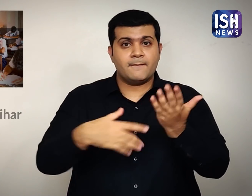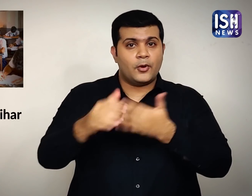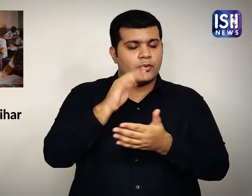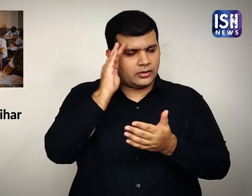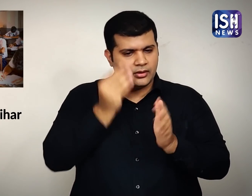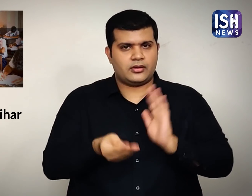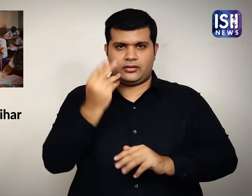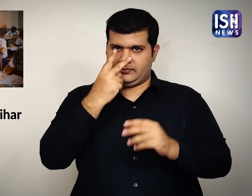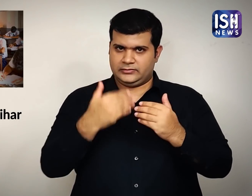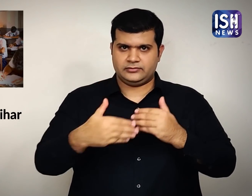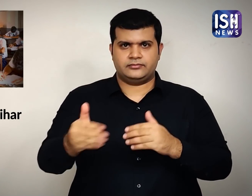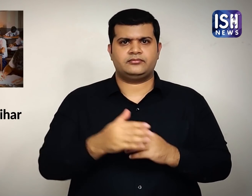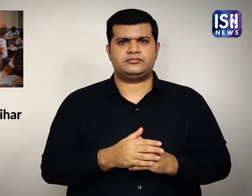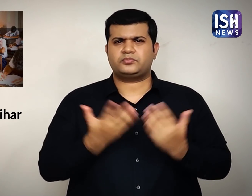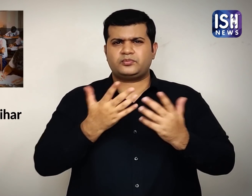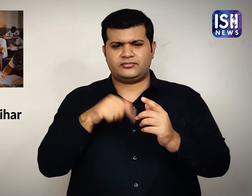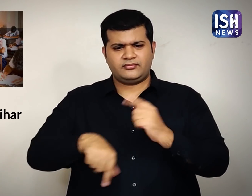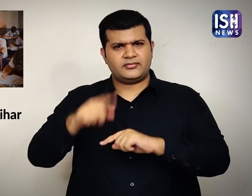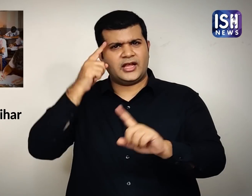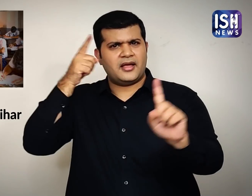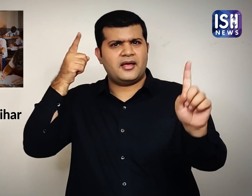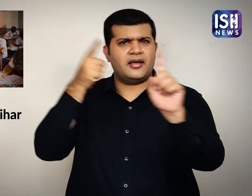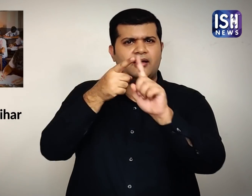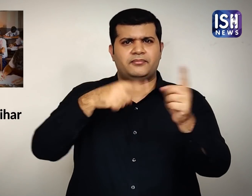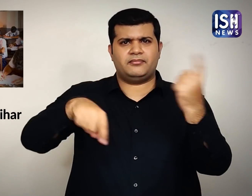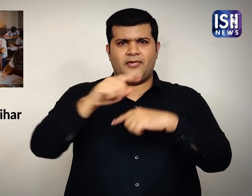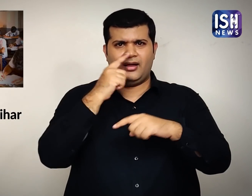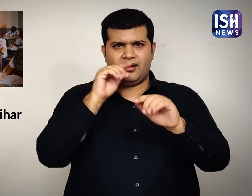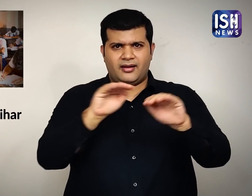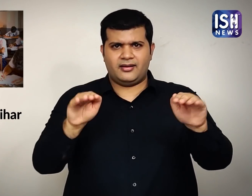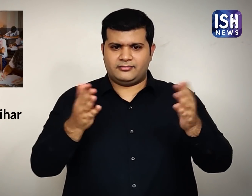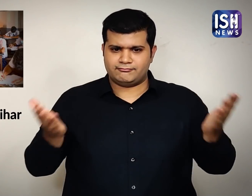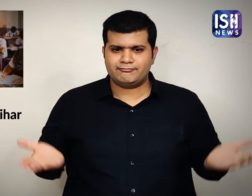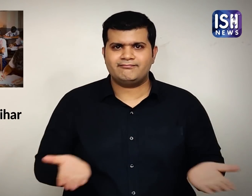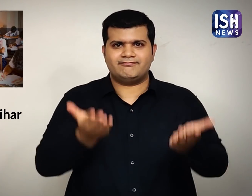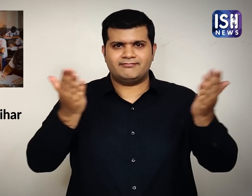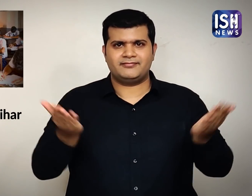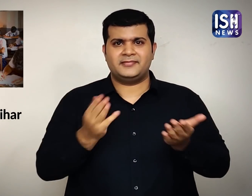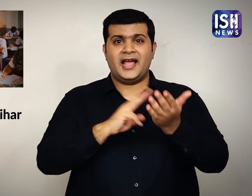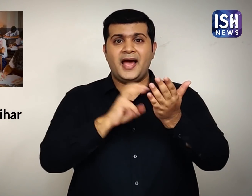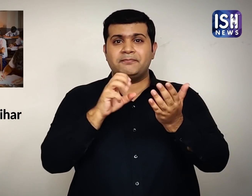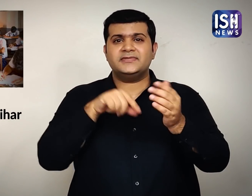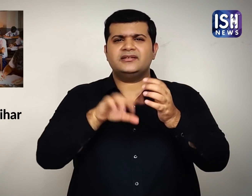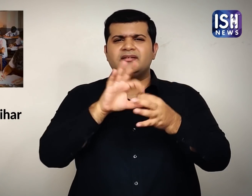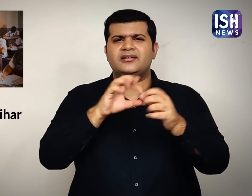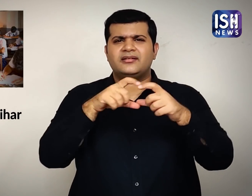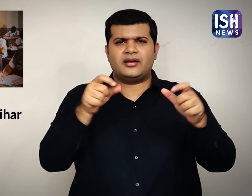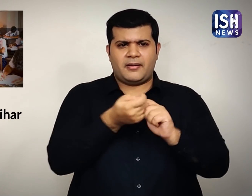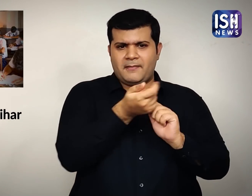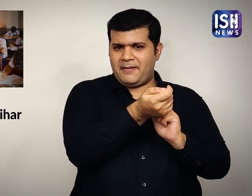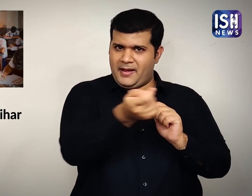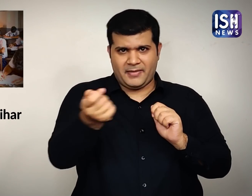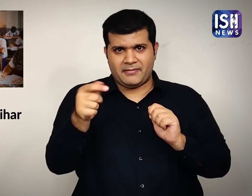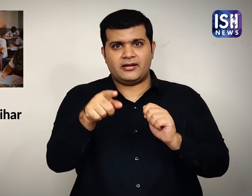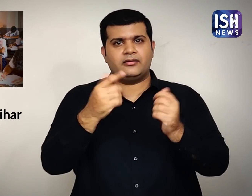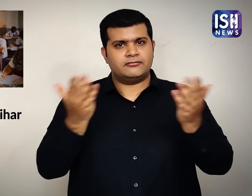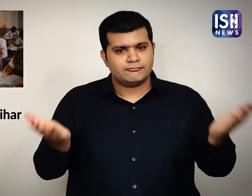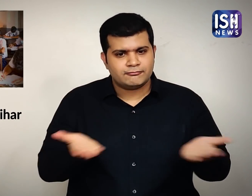जल्दी रिपोर्ट सौपी जाएगी ऐसा इसलिए है क्योंकि लड़कों को स्कूल में जाने के लिए प्रोच्जाहित करने के लिए दिये गए पैसे अब